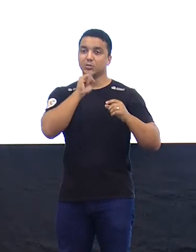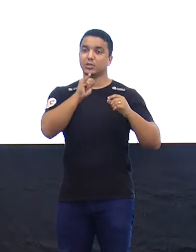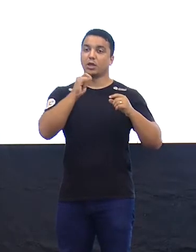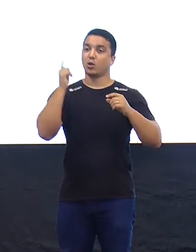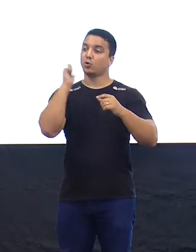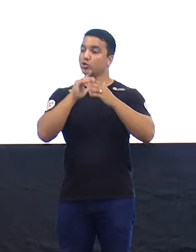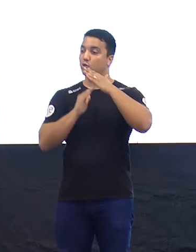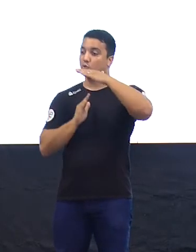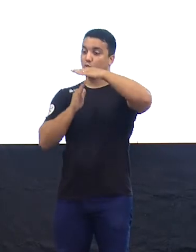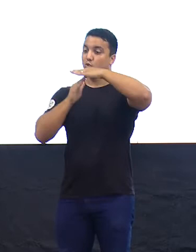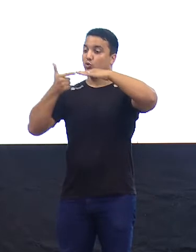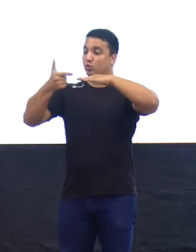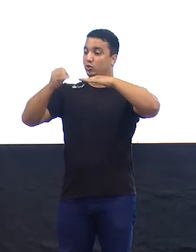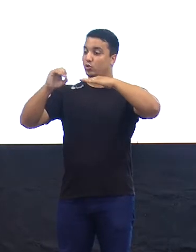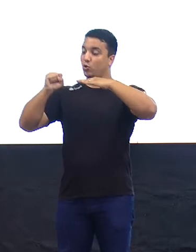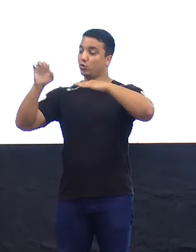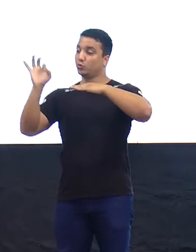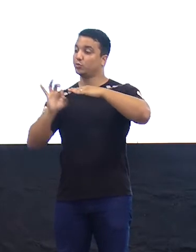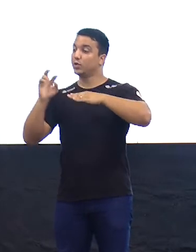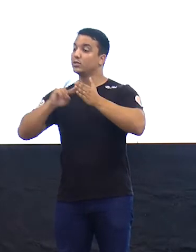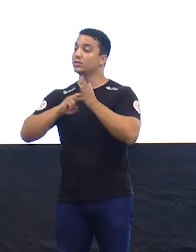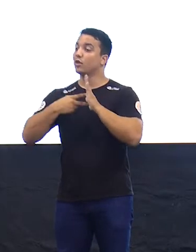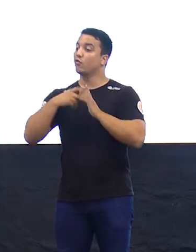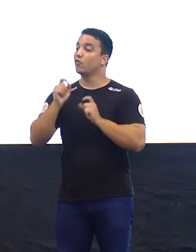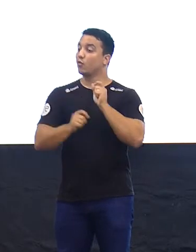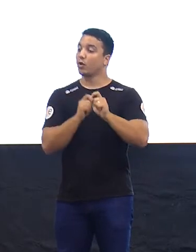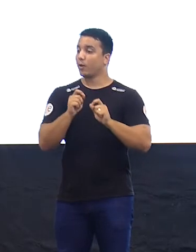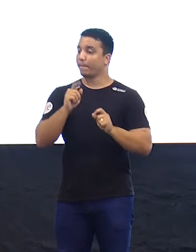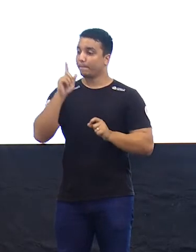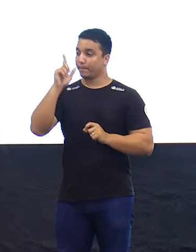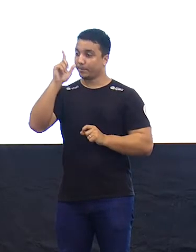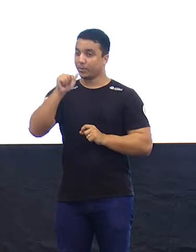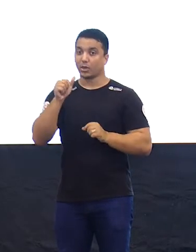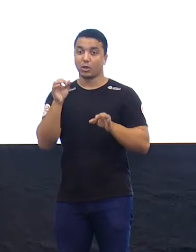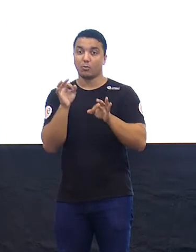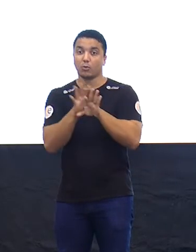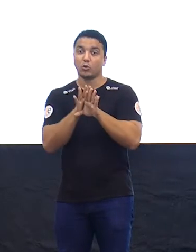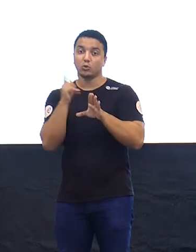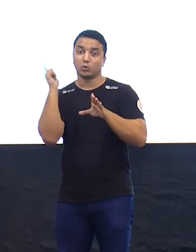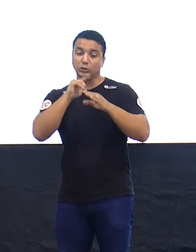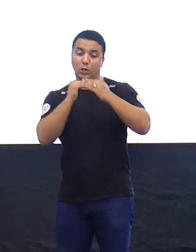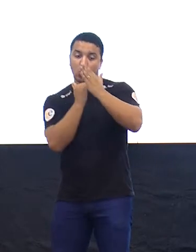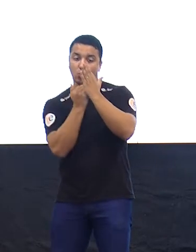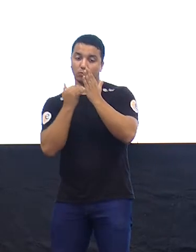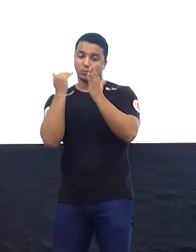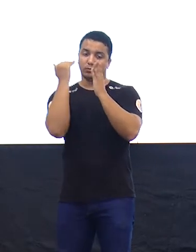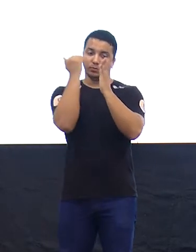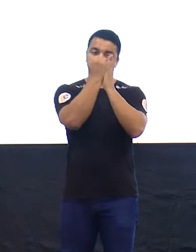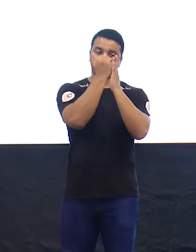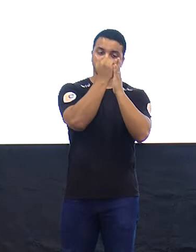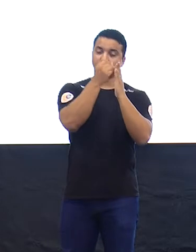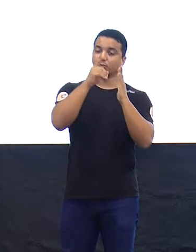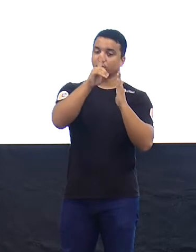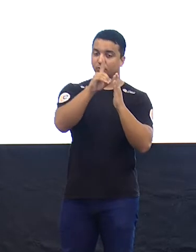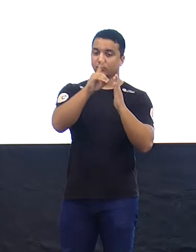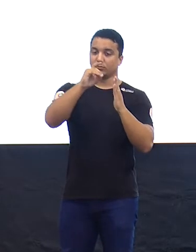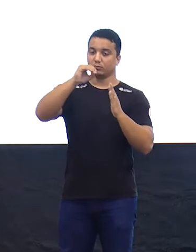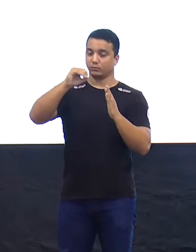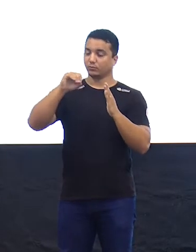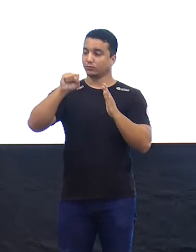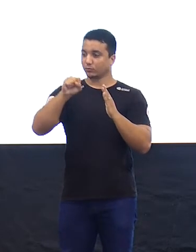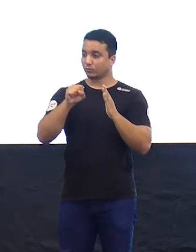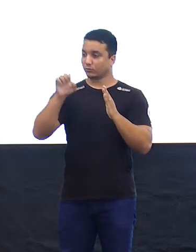para 208%, significa que ela sofreu um aumento de